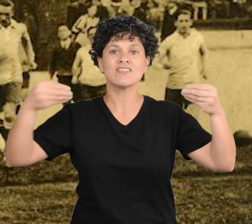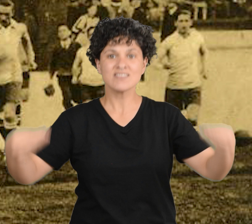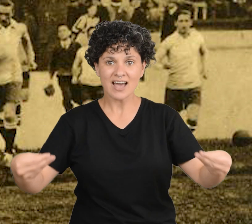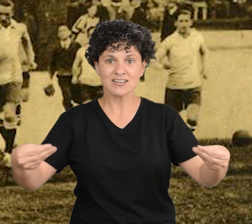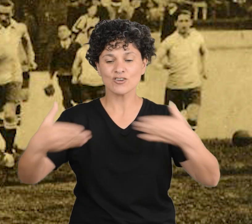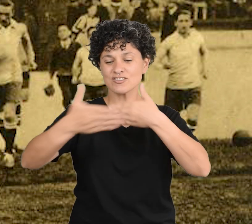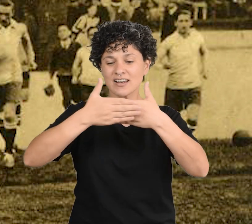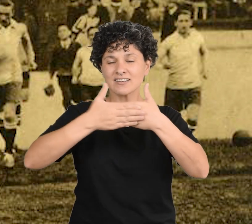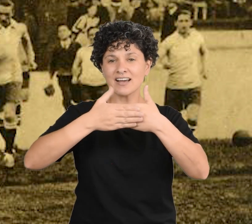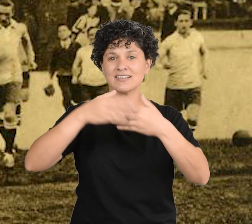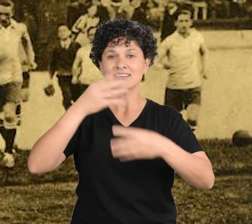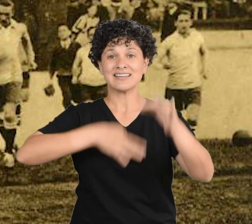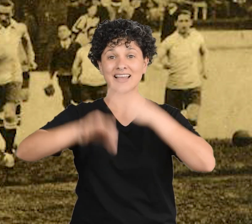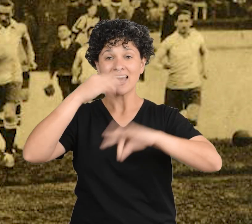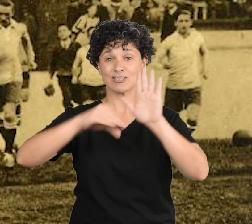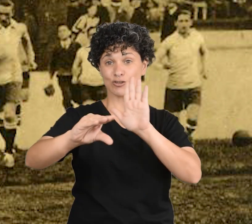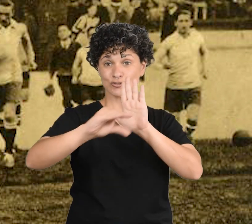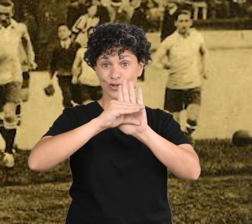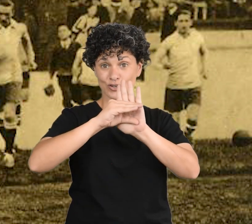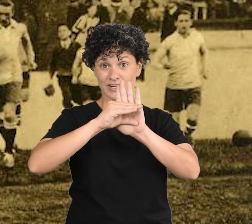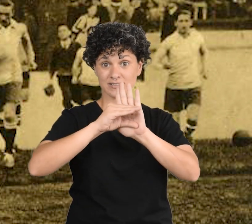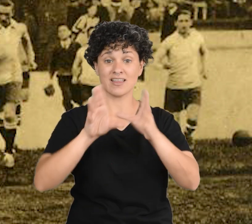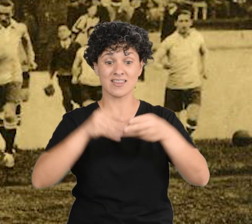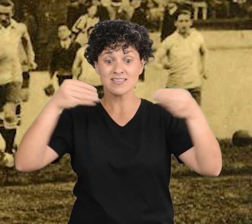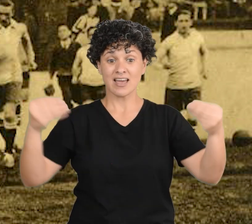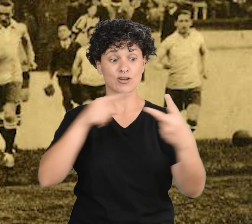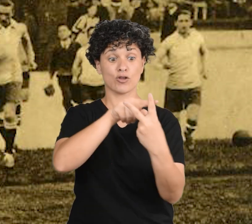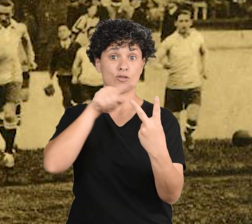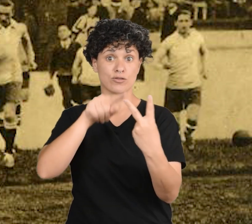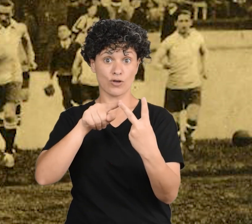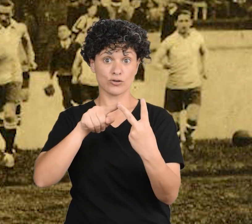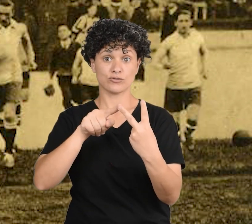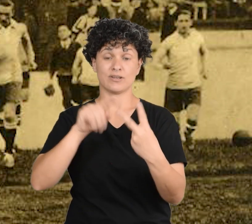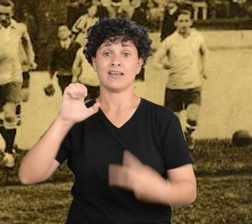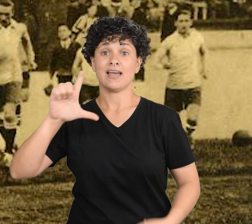a la redacción de los periódicos que se encontraban próximos al Teatro Solís.